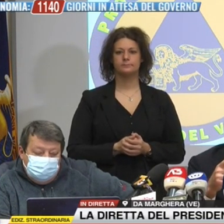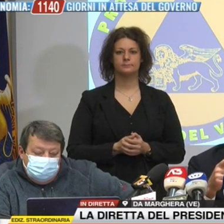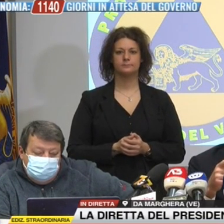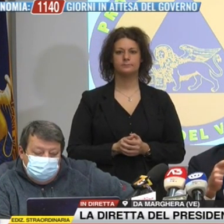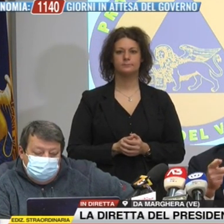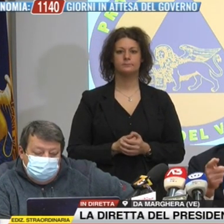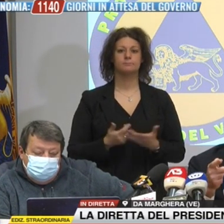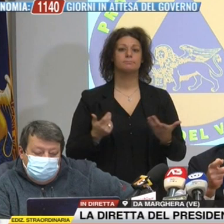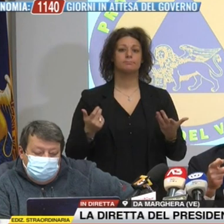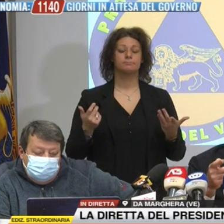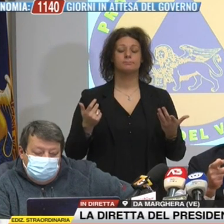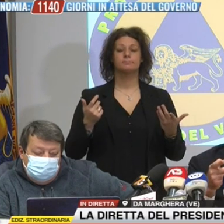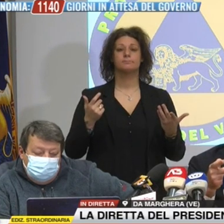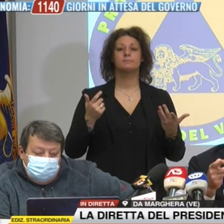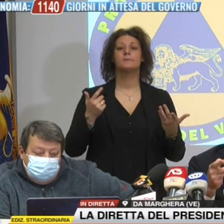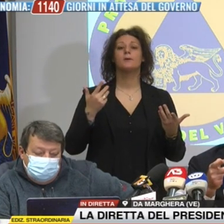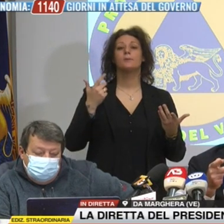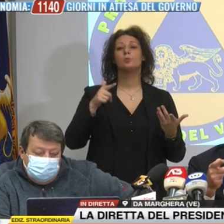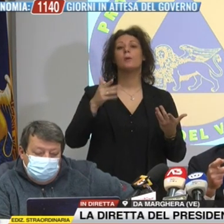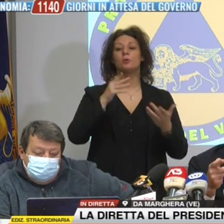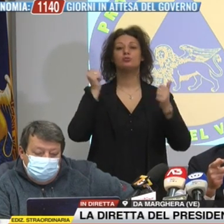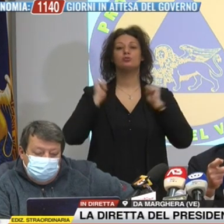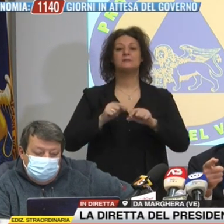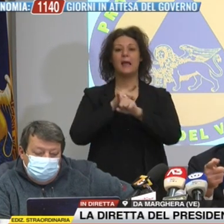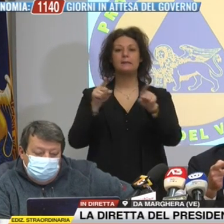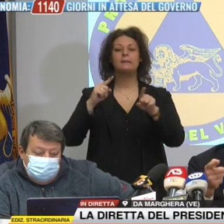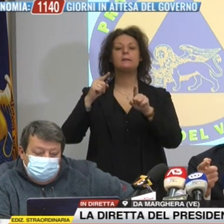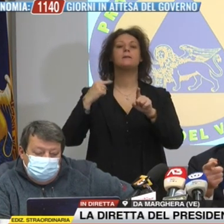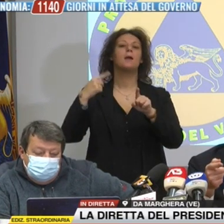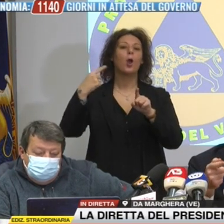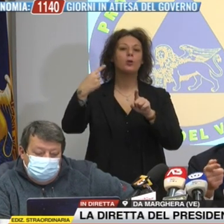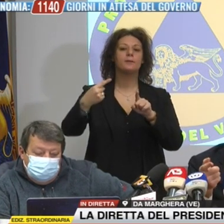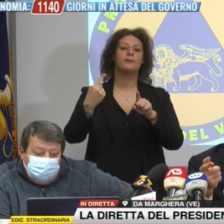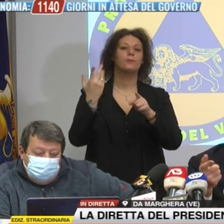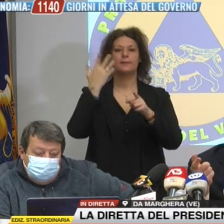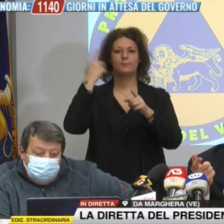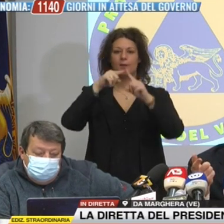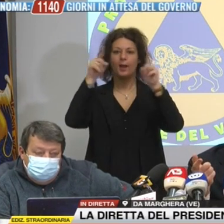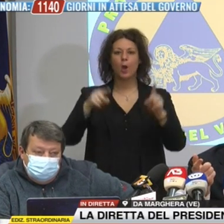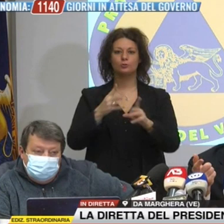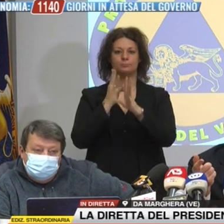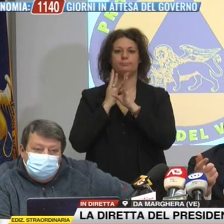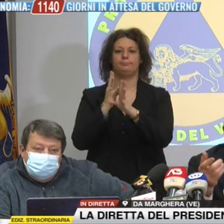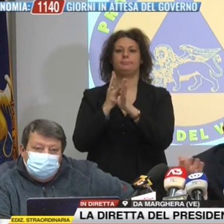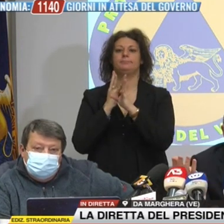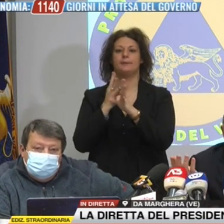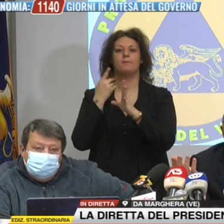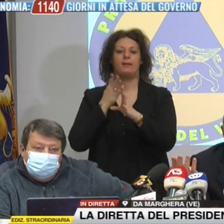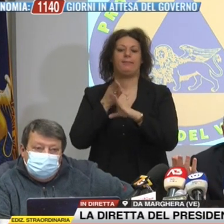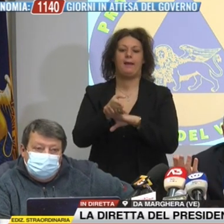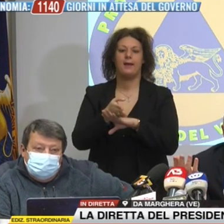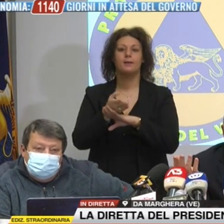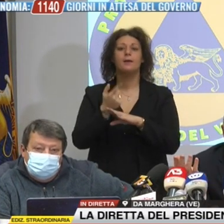poi sono in fila davanti al grande magazzino, sta lì a spintonarsi per entrare, cioè questo è il vero tema. Il virus